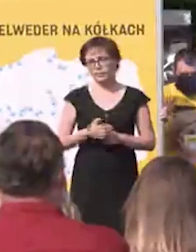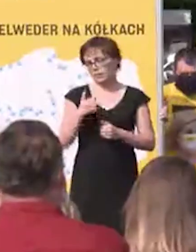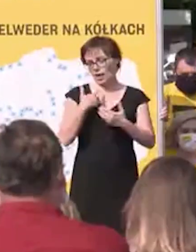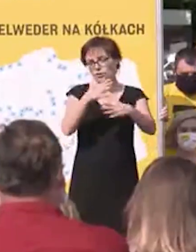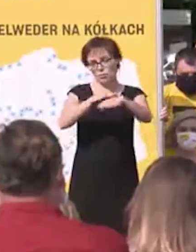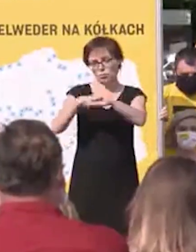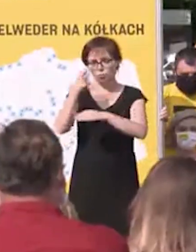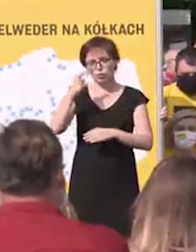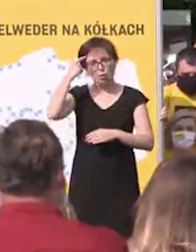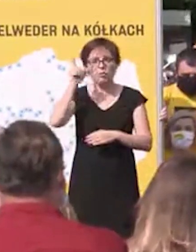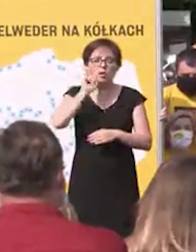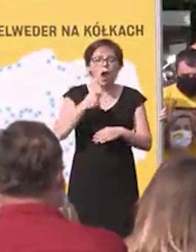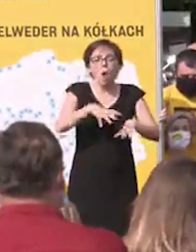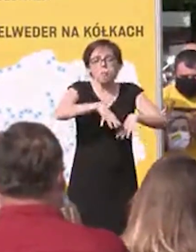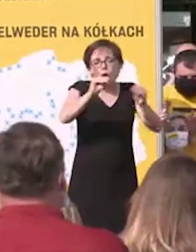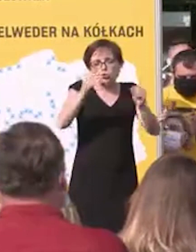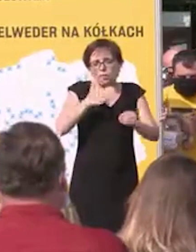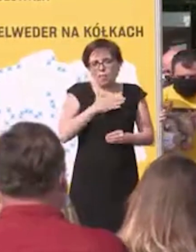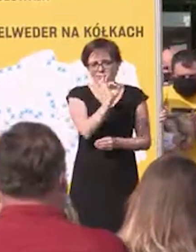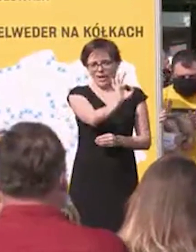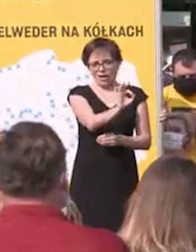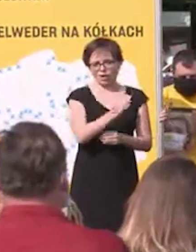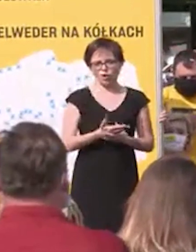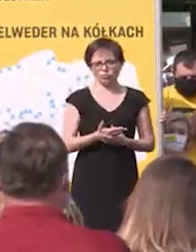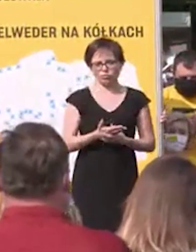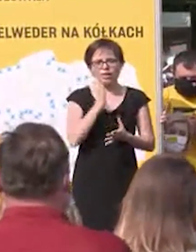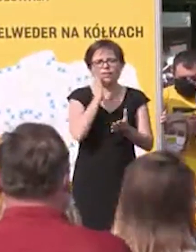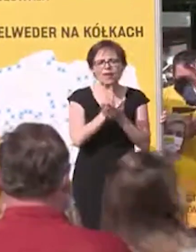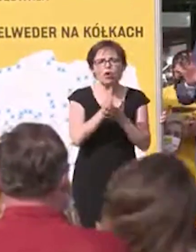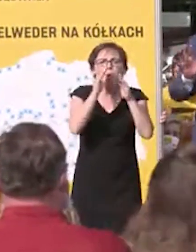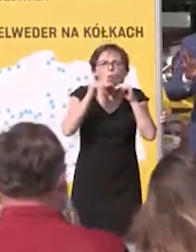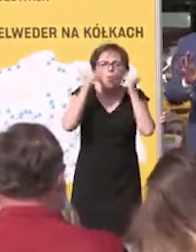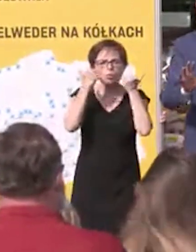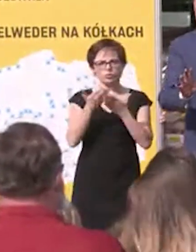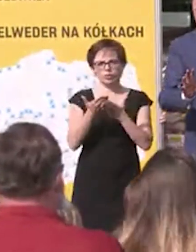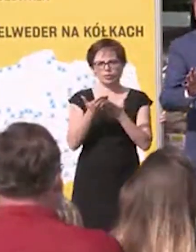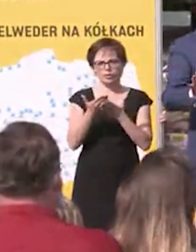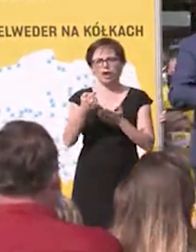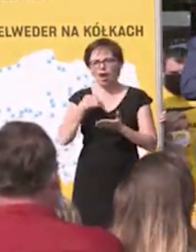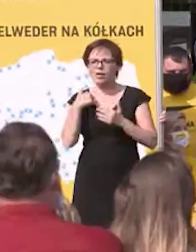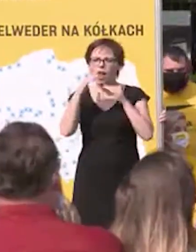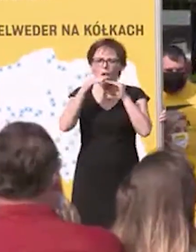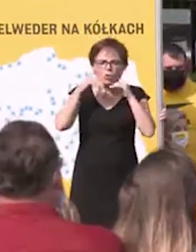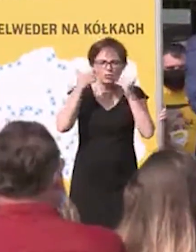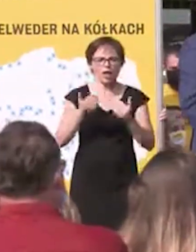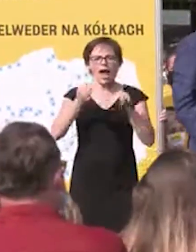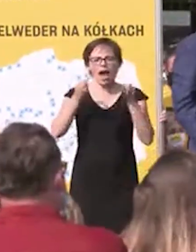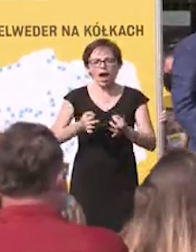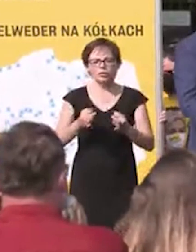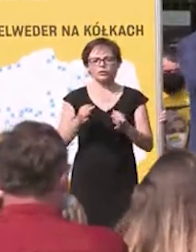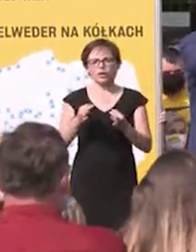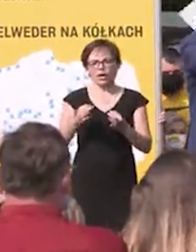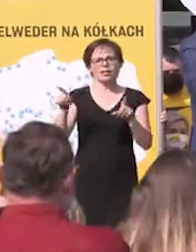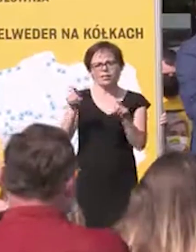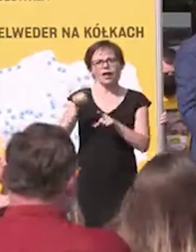Przypomnę, zaczynaliśmy od zera. Zaczynaliśmy od tych uśmiechów, które mi towarzyszyły i z których dzisiaj